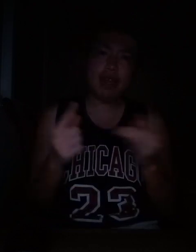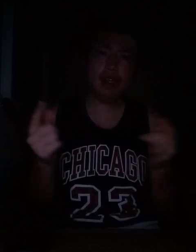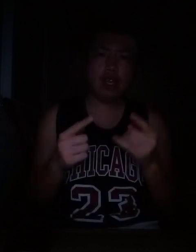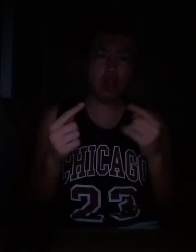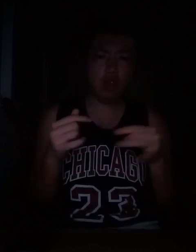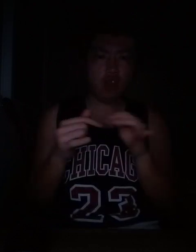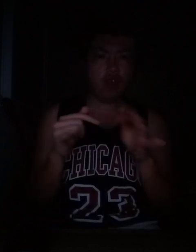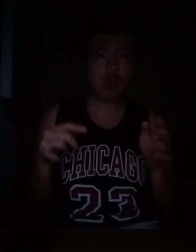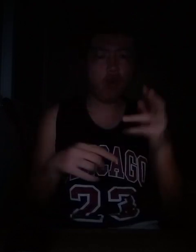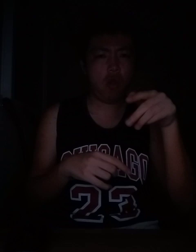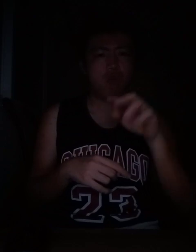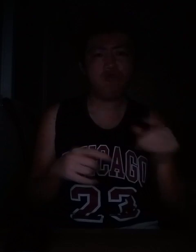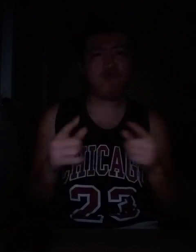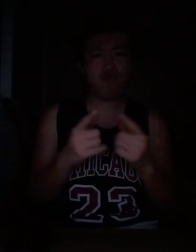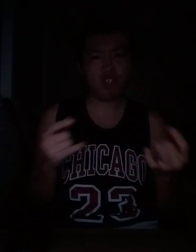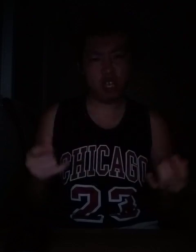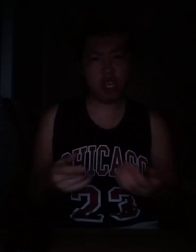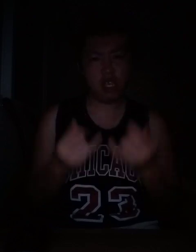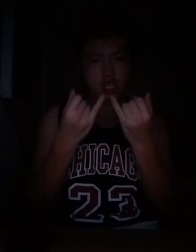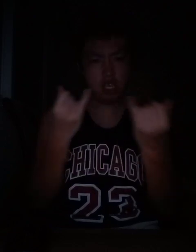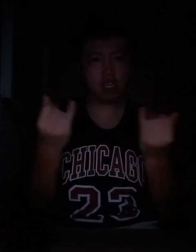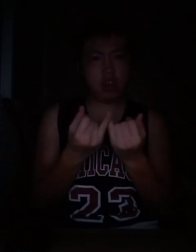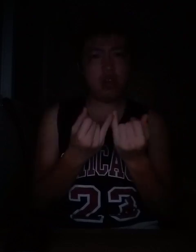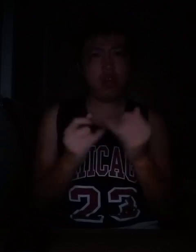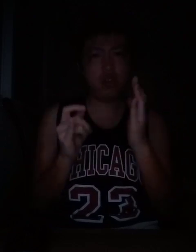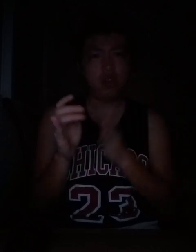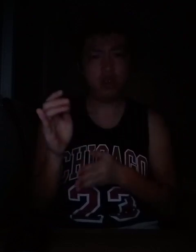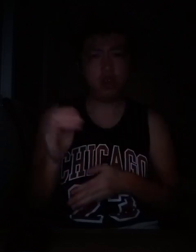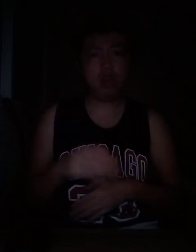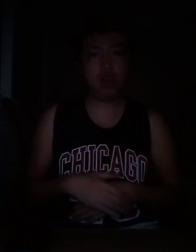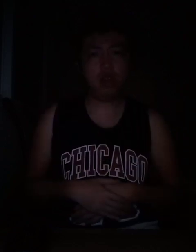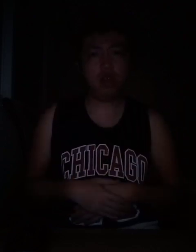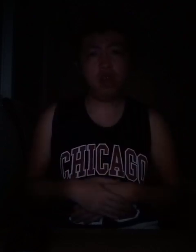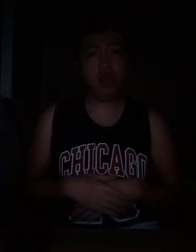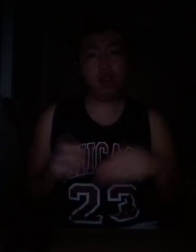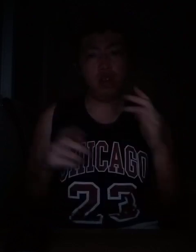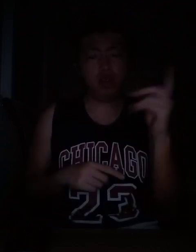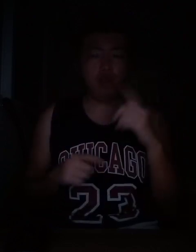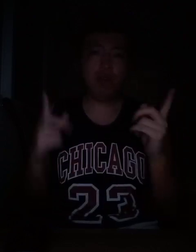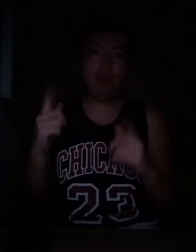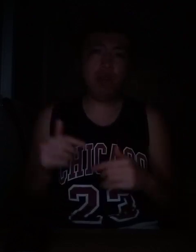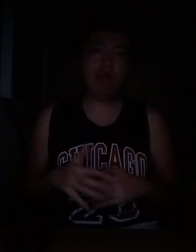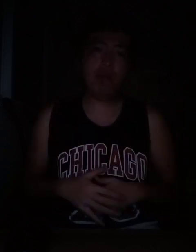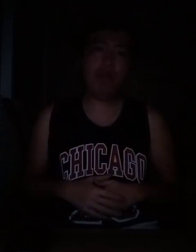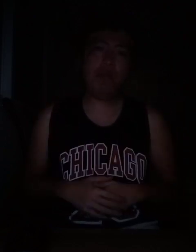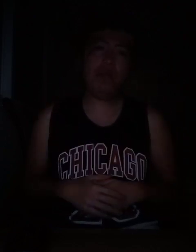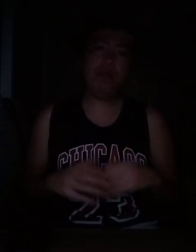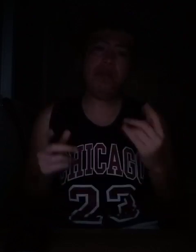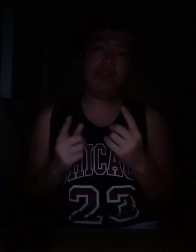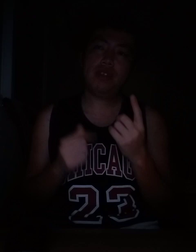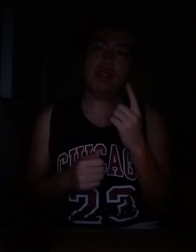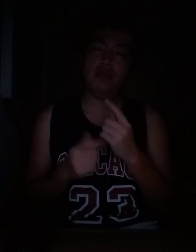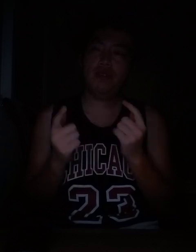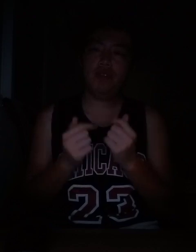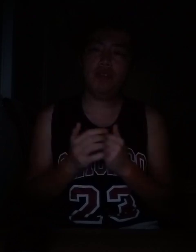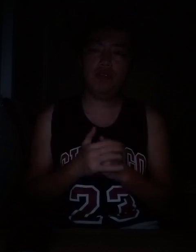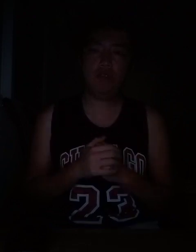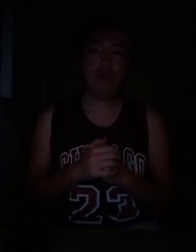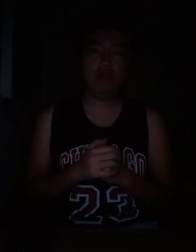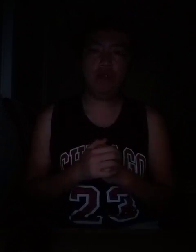때에는 부득이한 사정이 있는 공무원을 제외하고는 연가를 억제하거나 중지하도록 규정하고 있습니다.